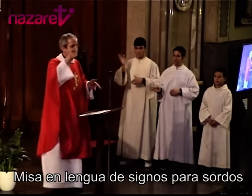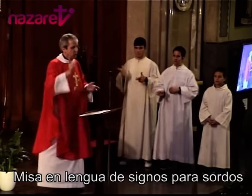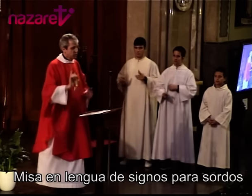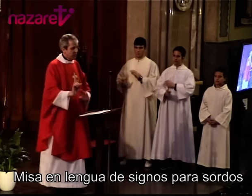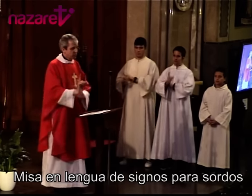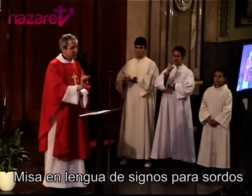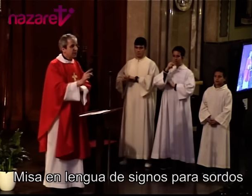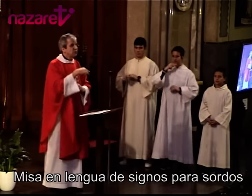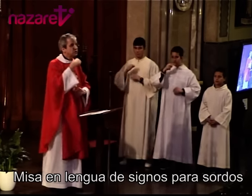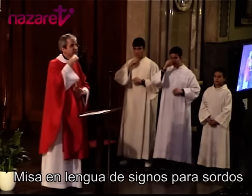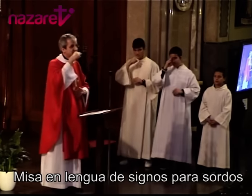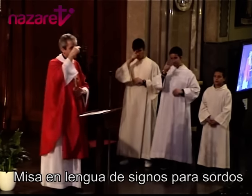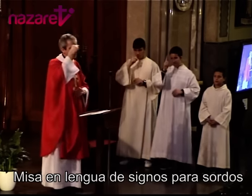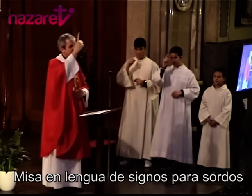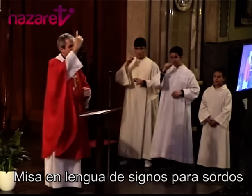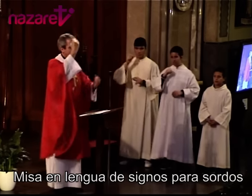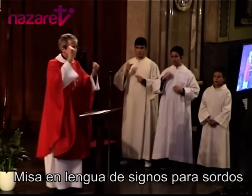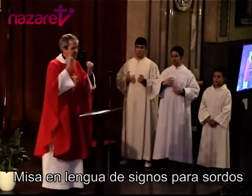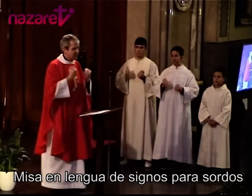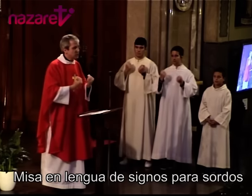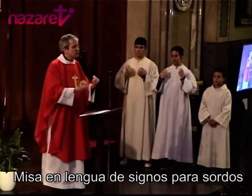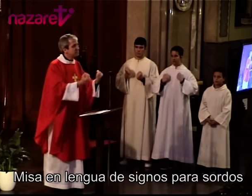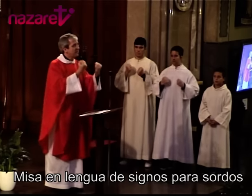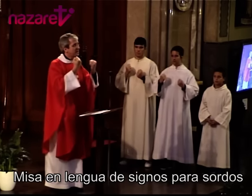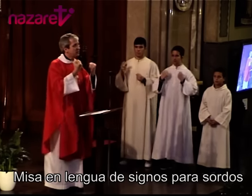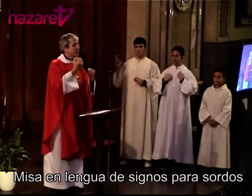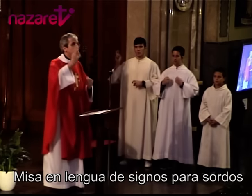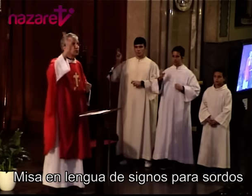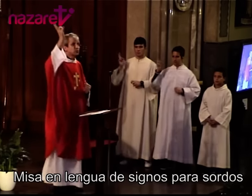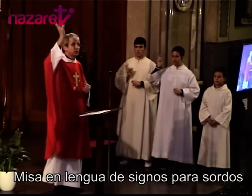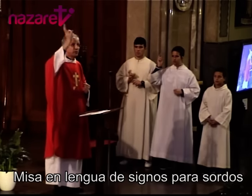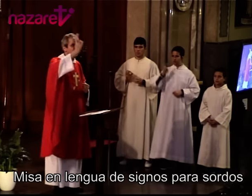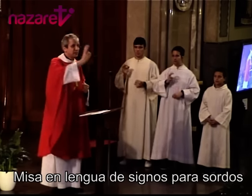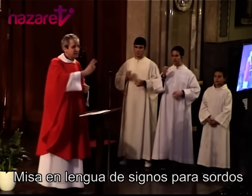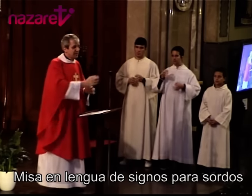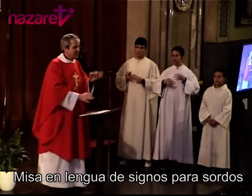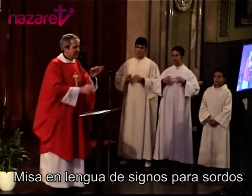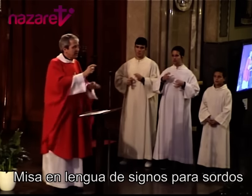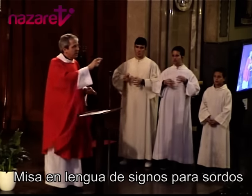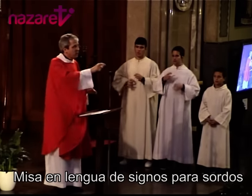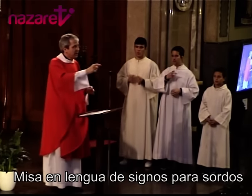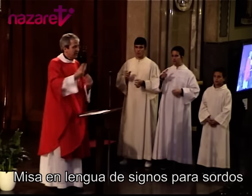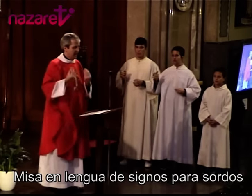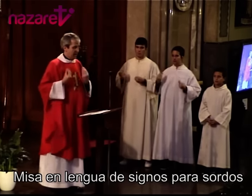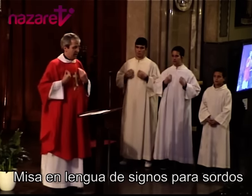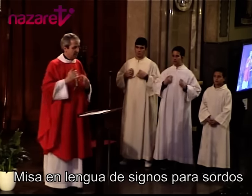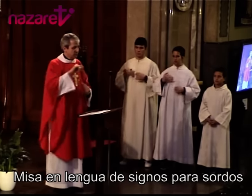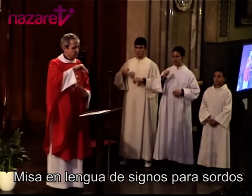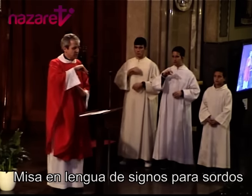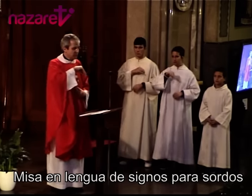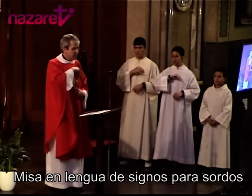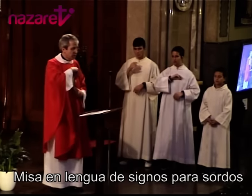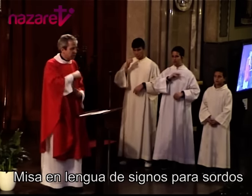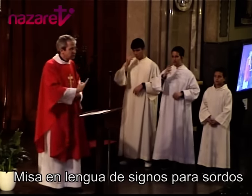muertos, subió a los cielos y está sentado a la derecha de Dios Padre Todopoderoso. Desde allí ha de venir a juzgar a